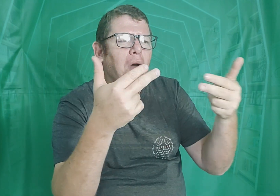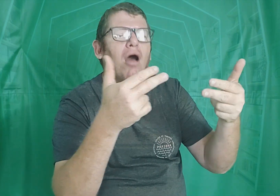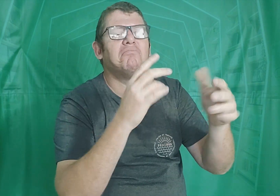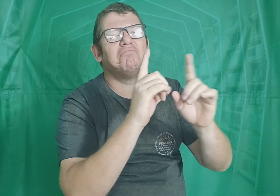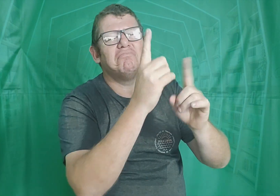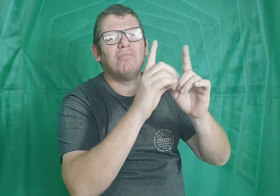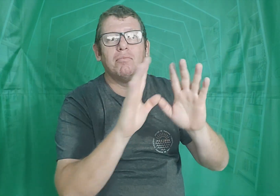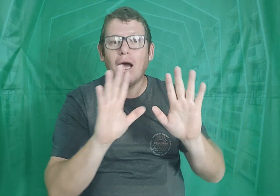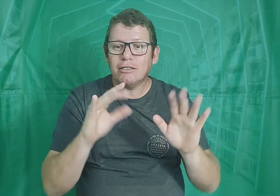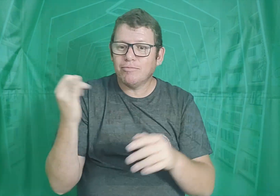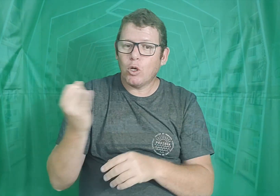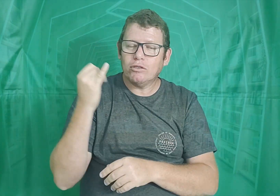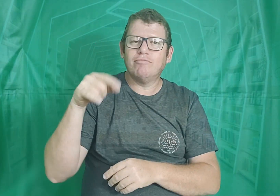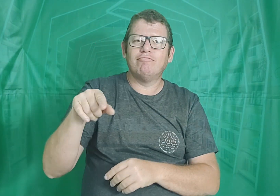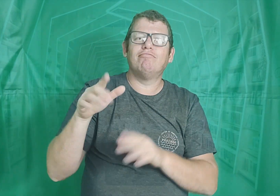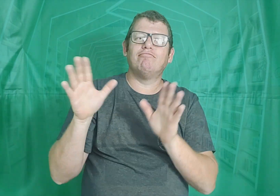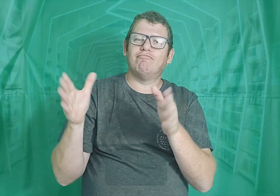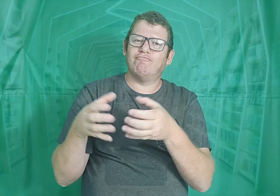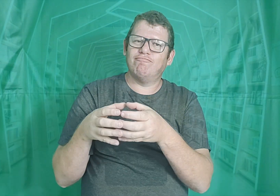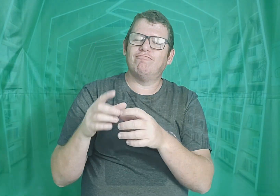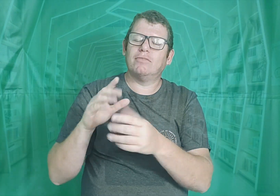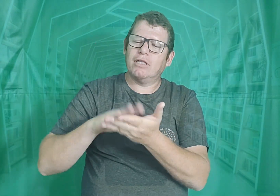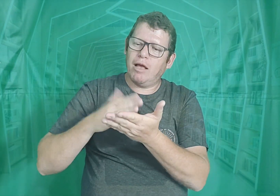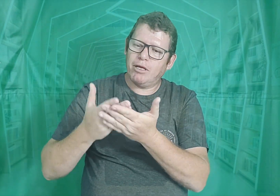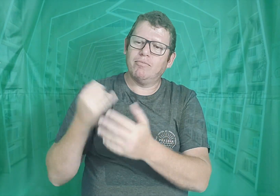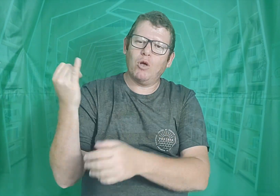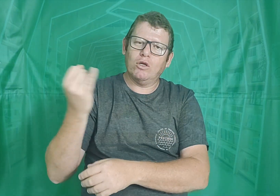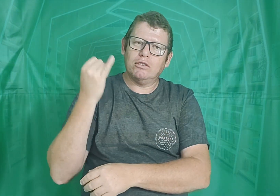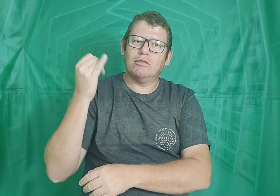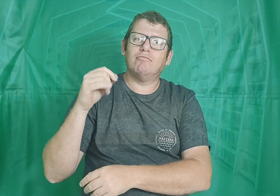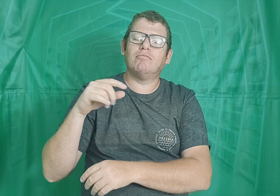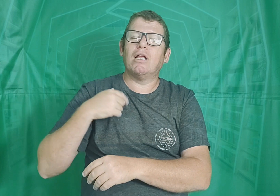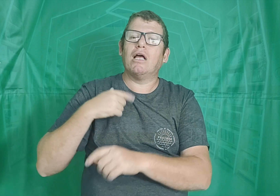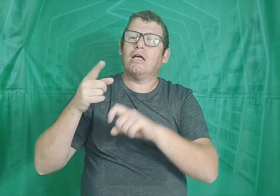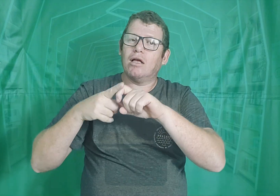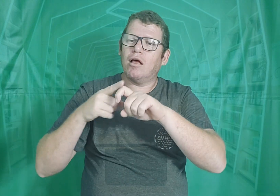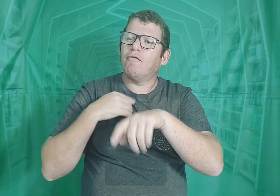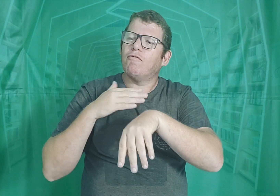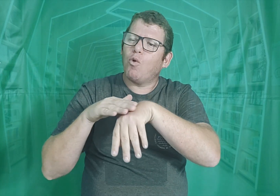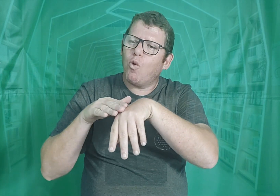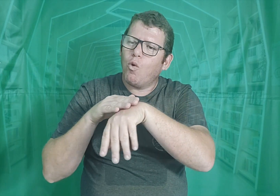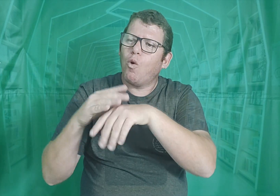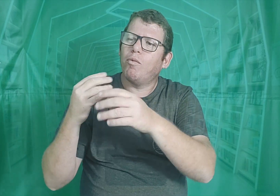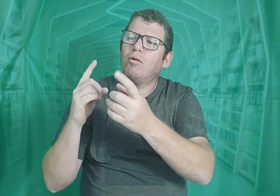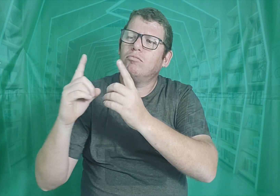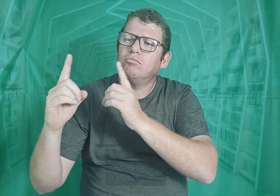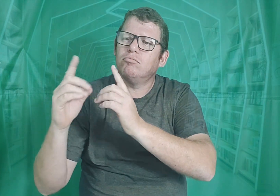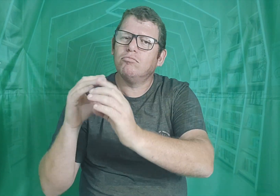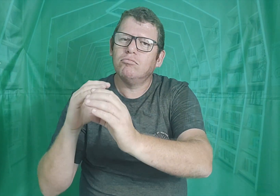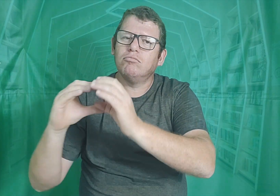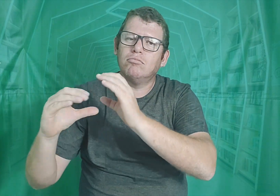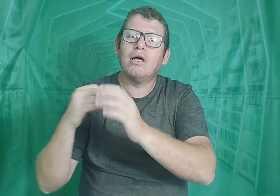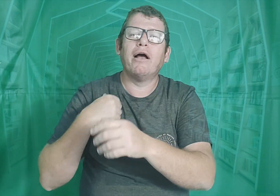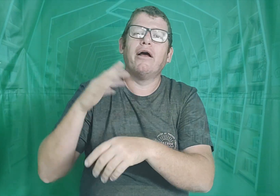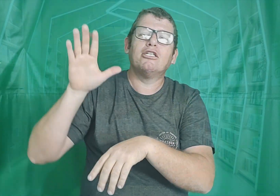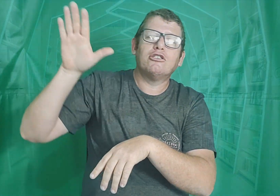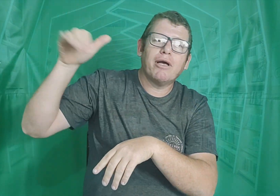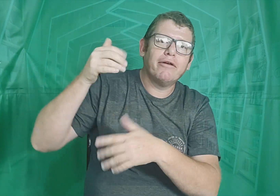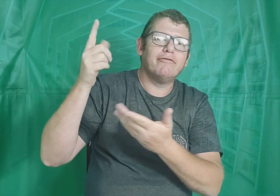virar em ambientes comerciais através de gestos e mímica, em contextos ligados à saúde e ao direito, é absolutamente necessário